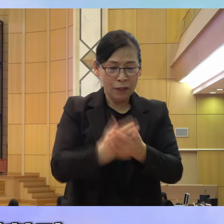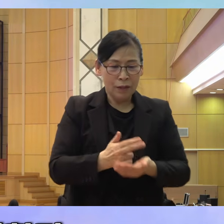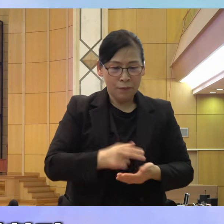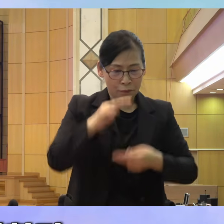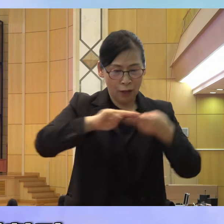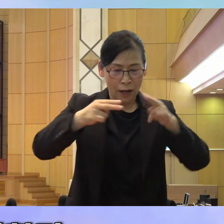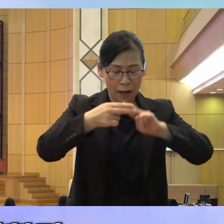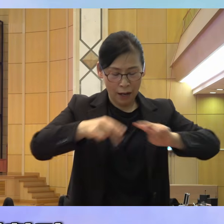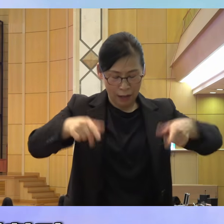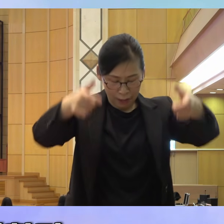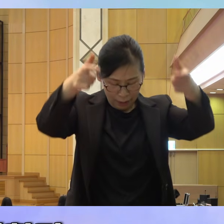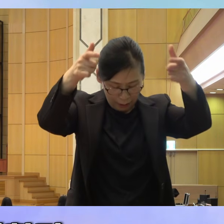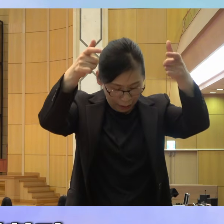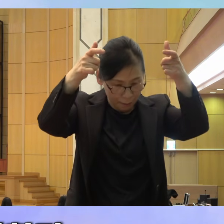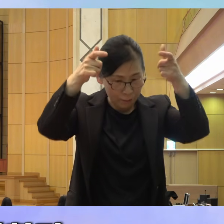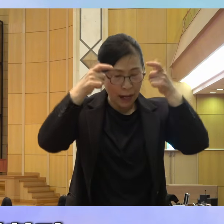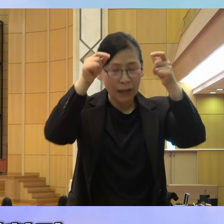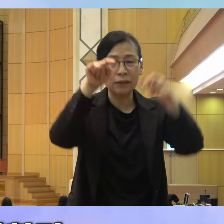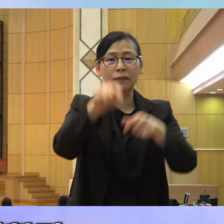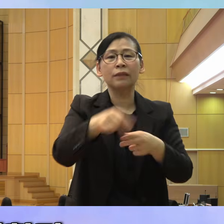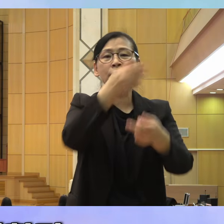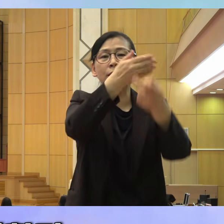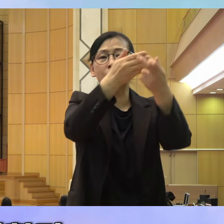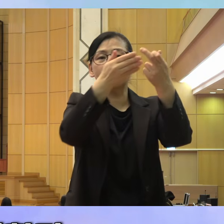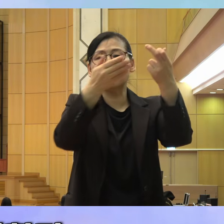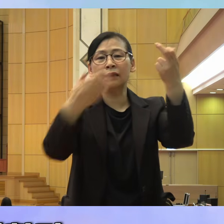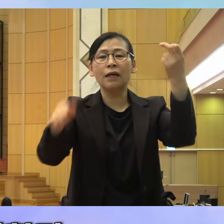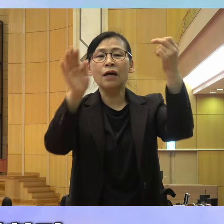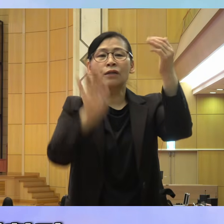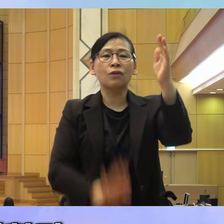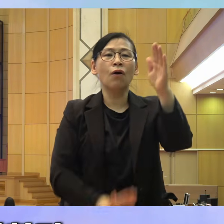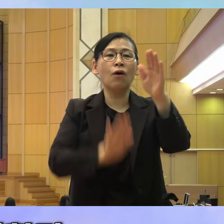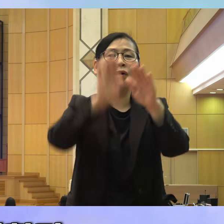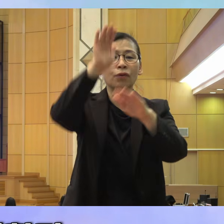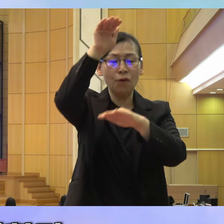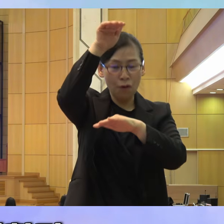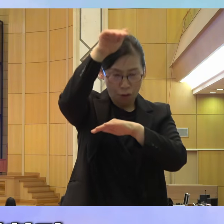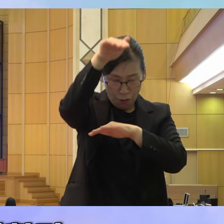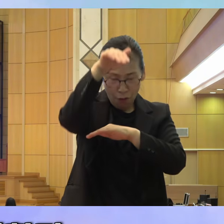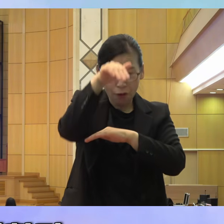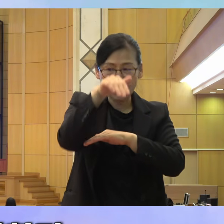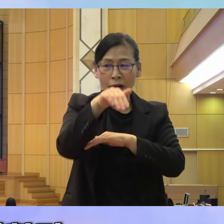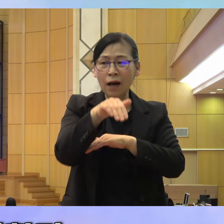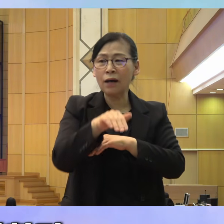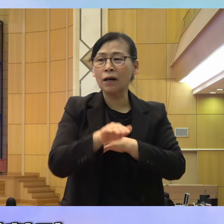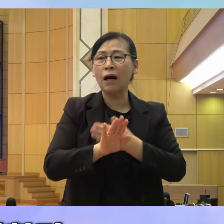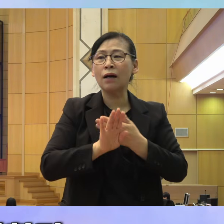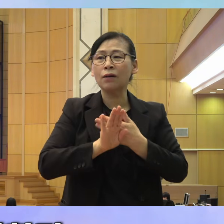아들이 저요